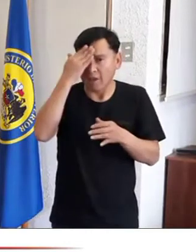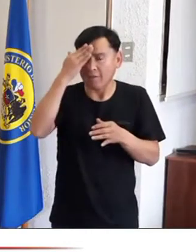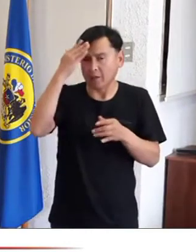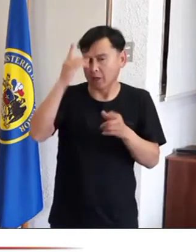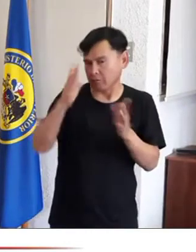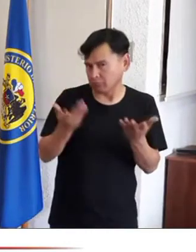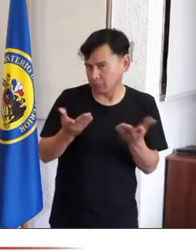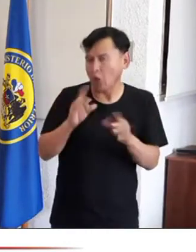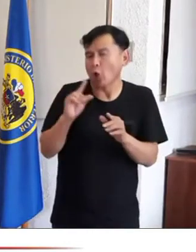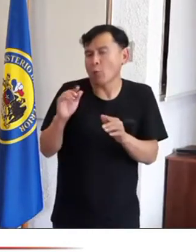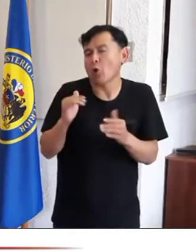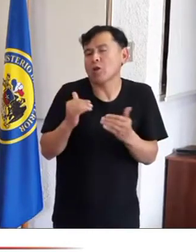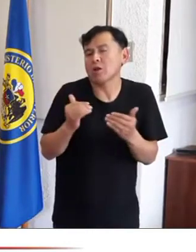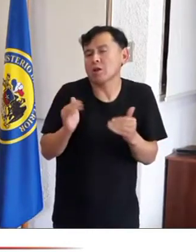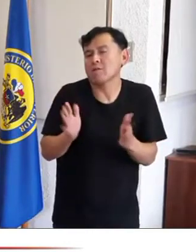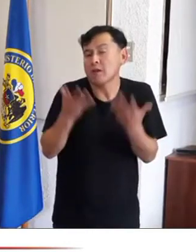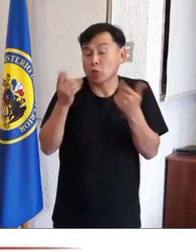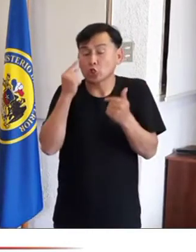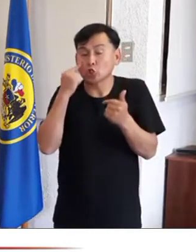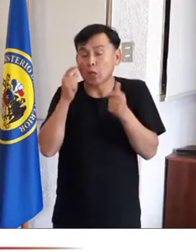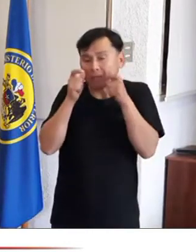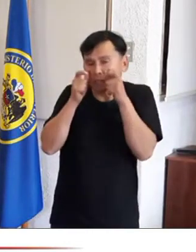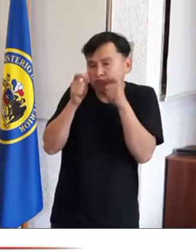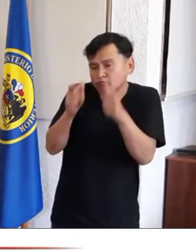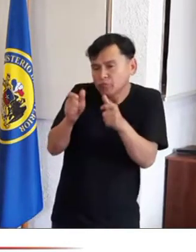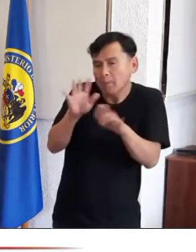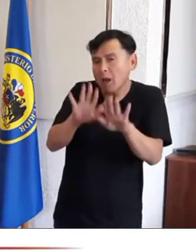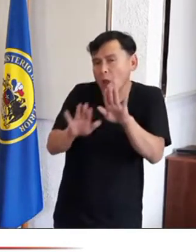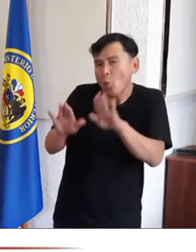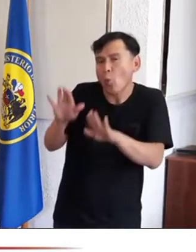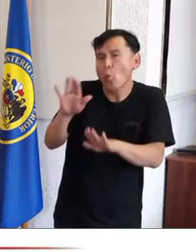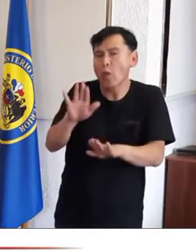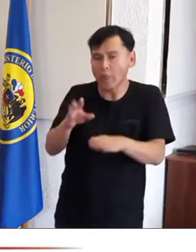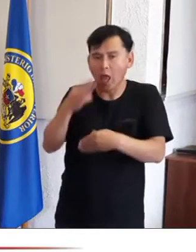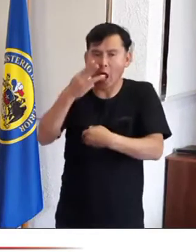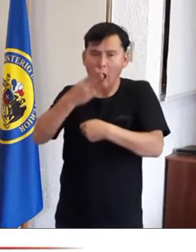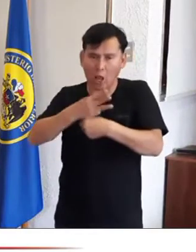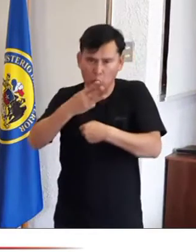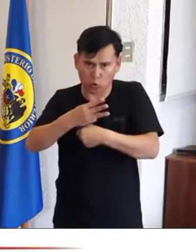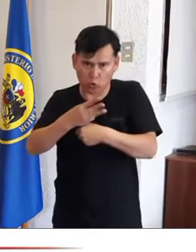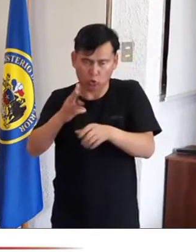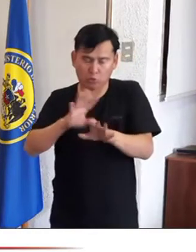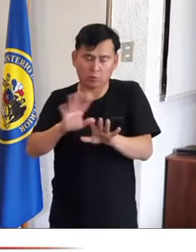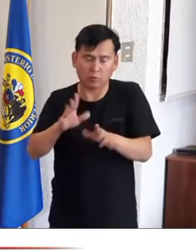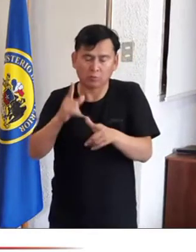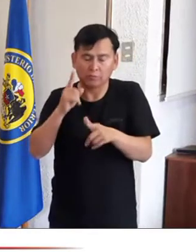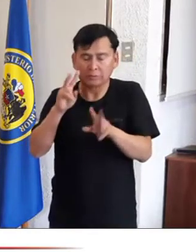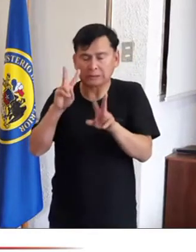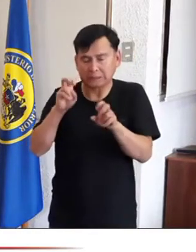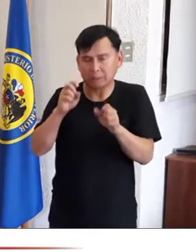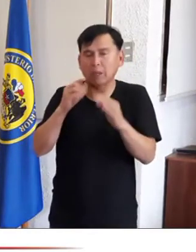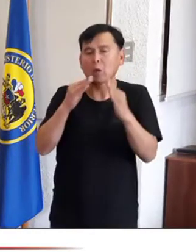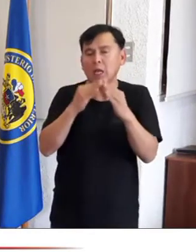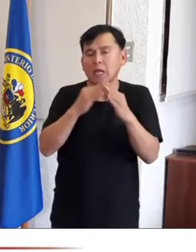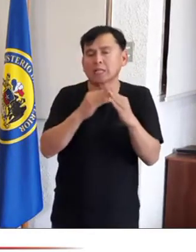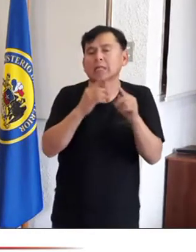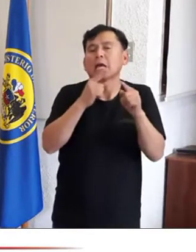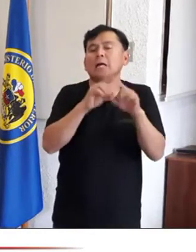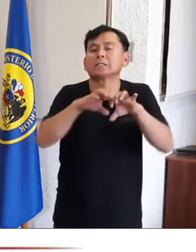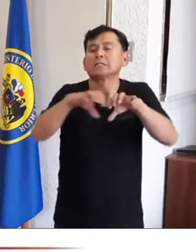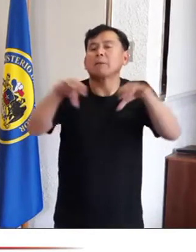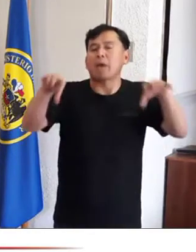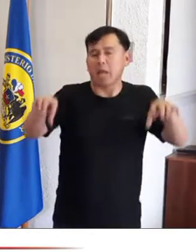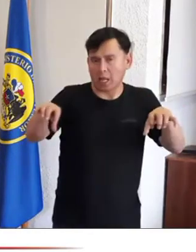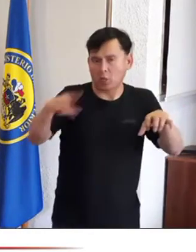malestar general, solo para contener y mantener a este grupo de adultos mayores cautivos en un lugar aparte